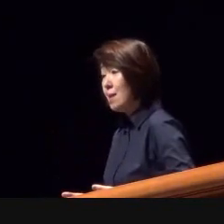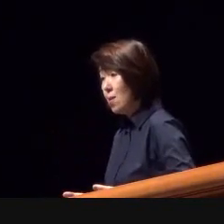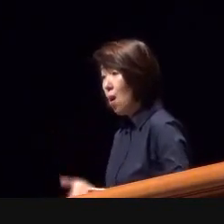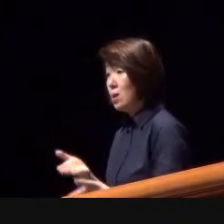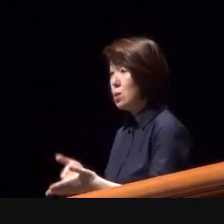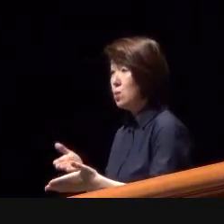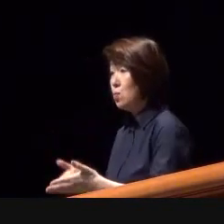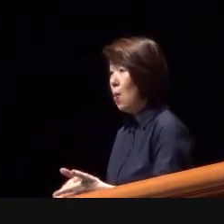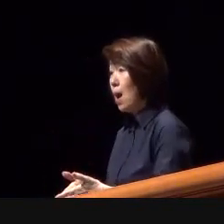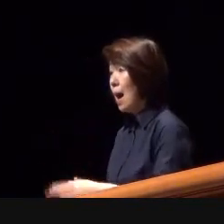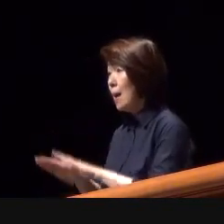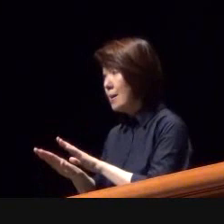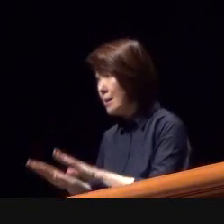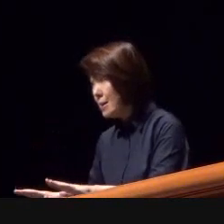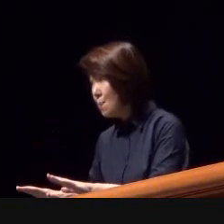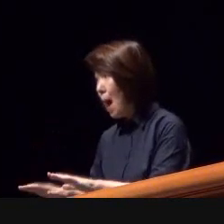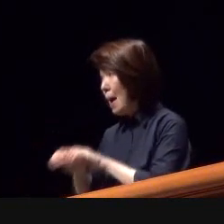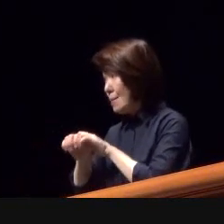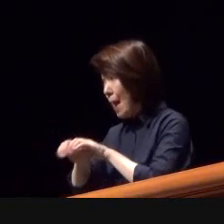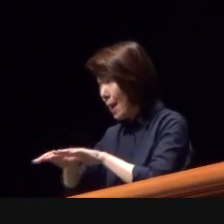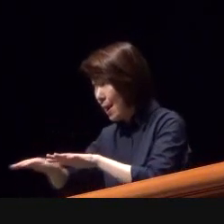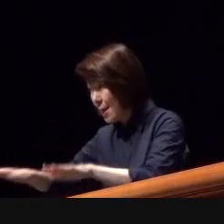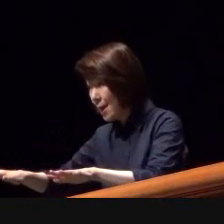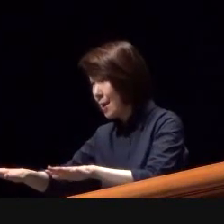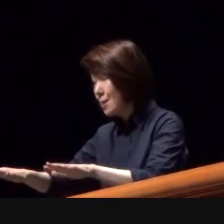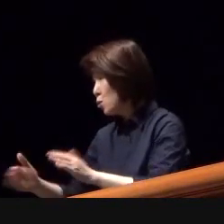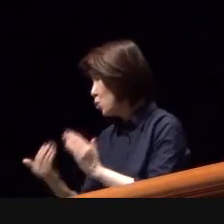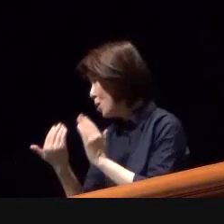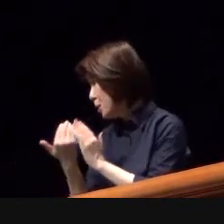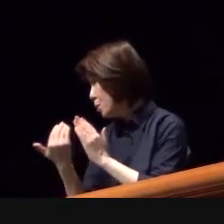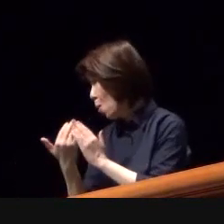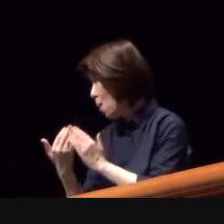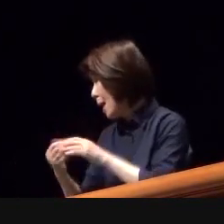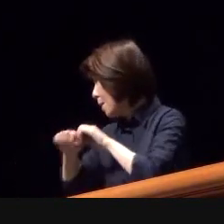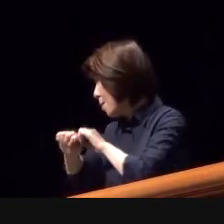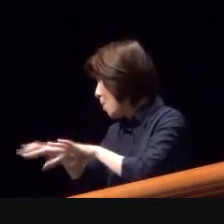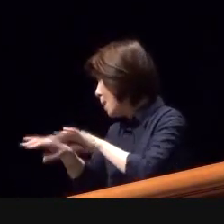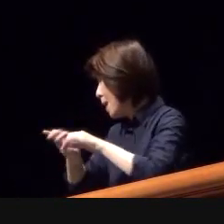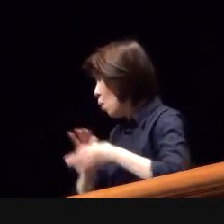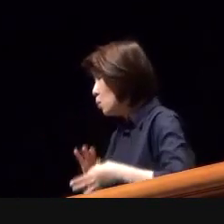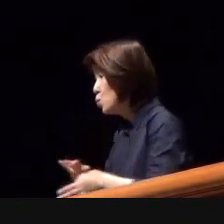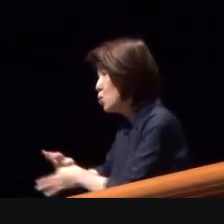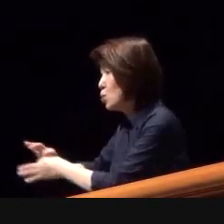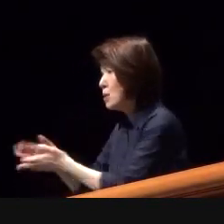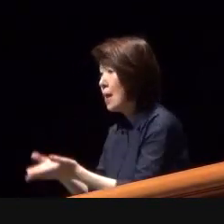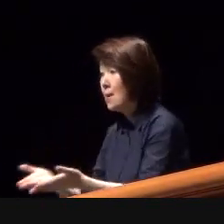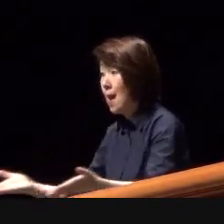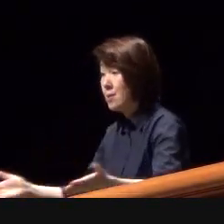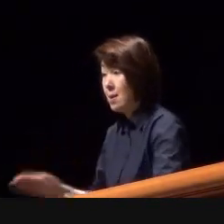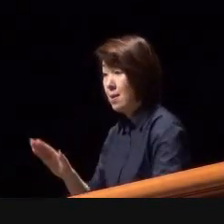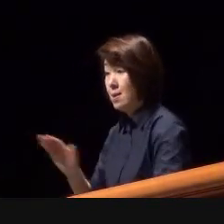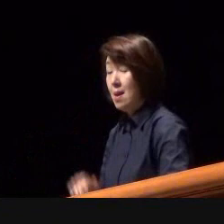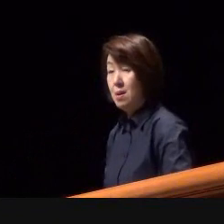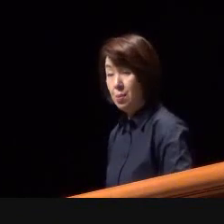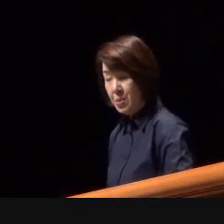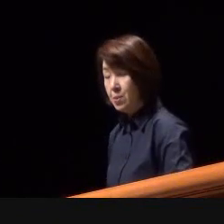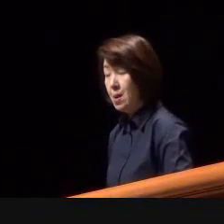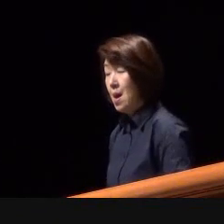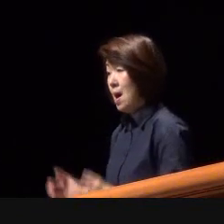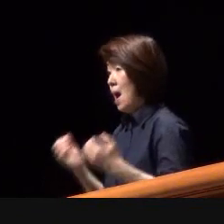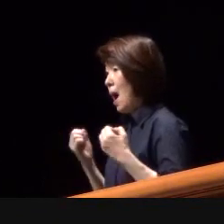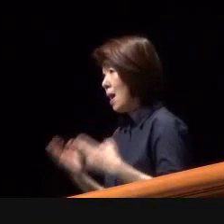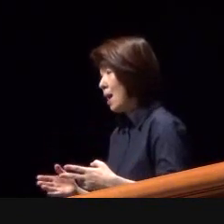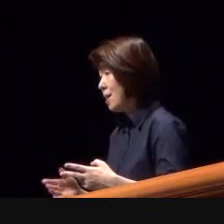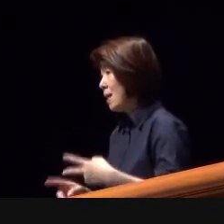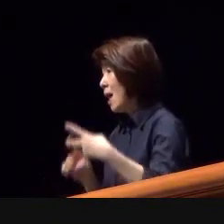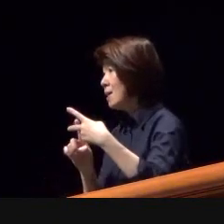しく、しかし密かにメディアを通じて流されようとしてるんですよ。新たな二度